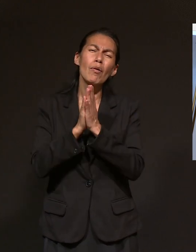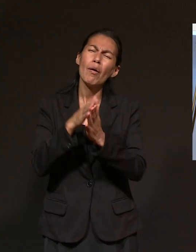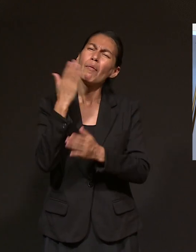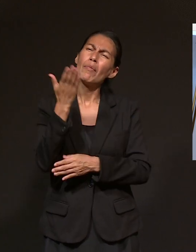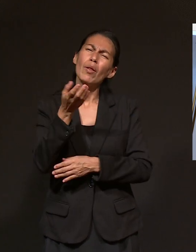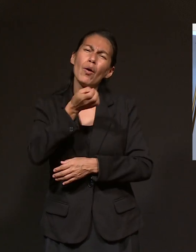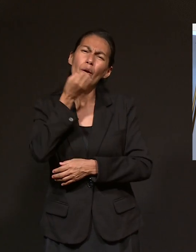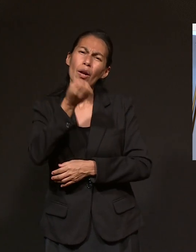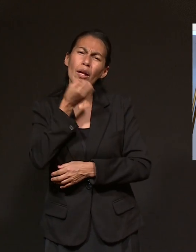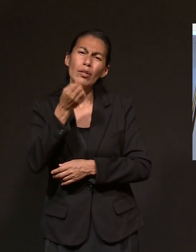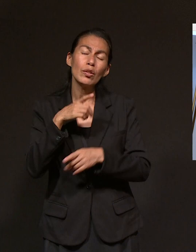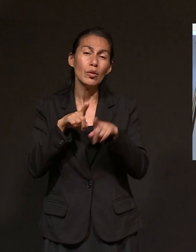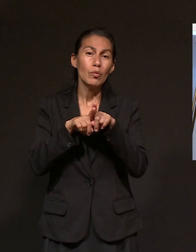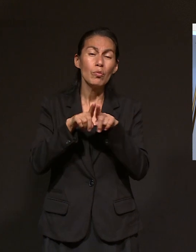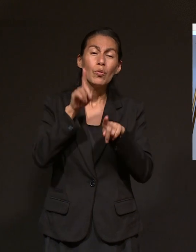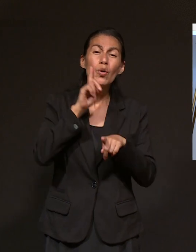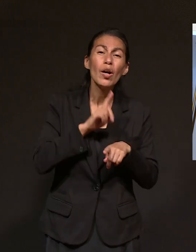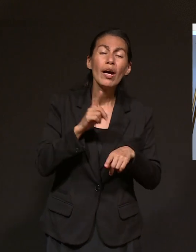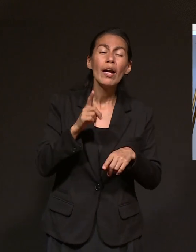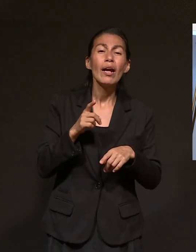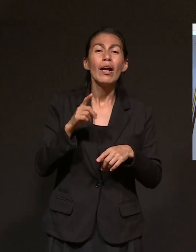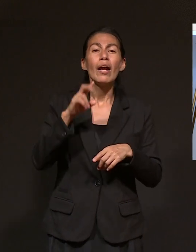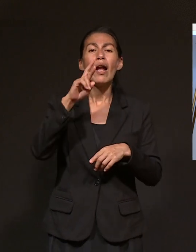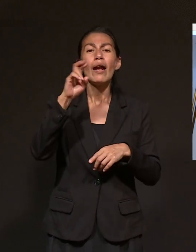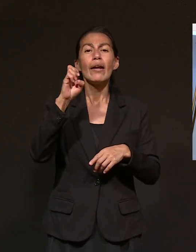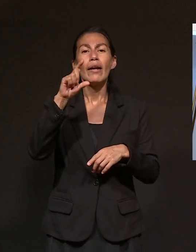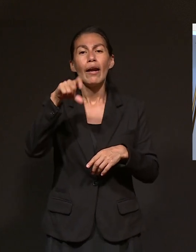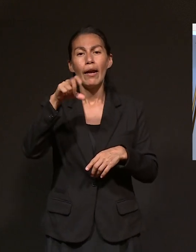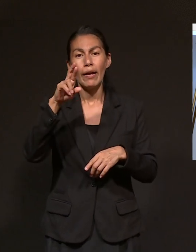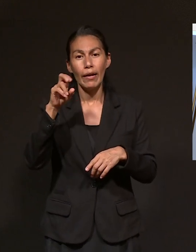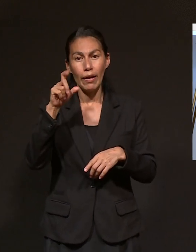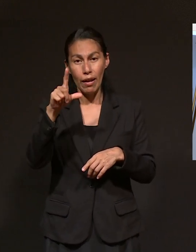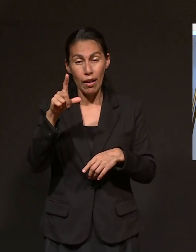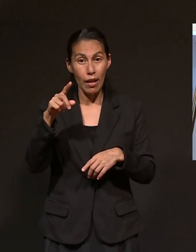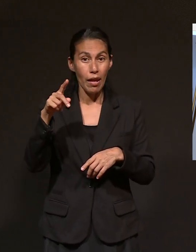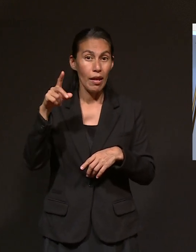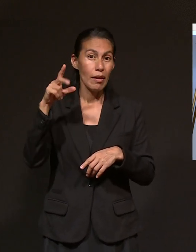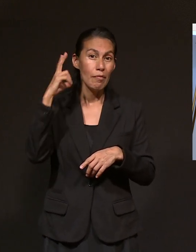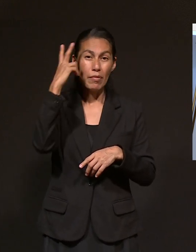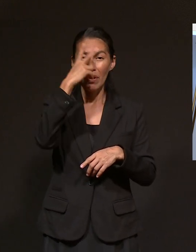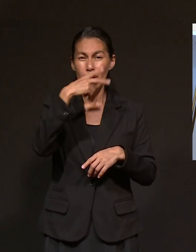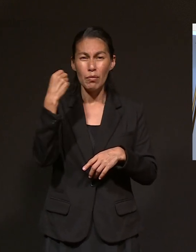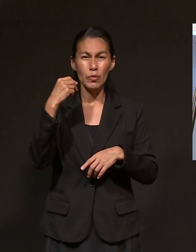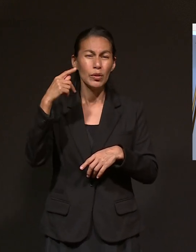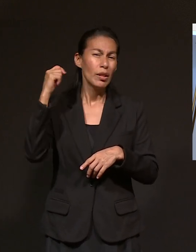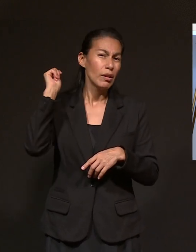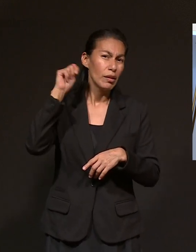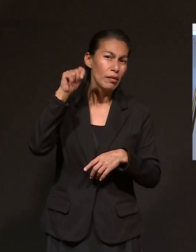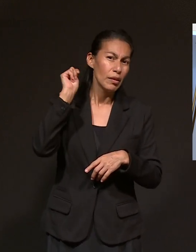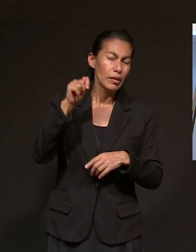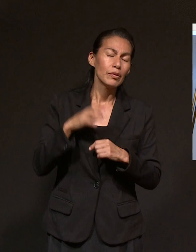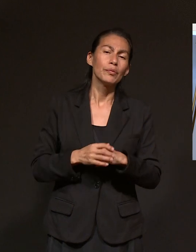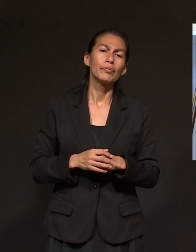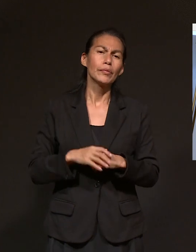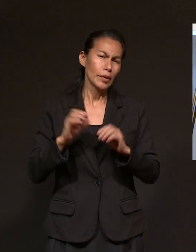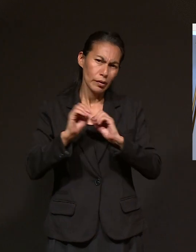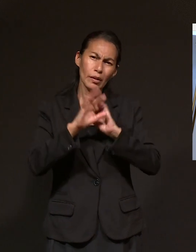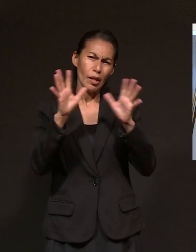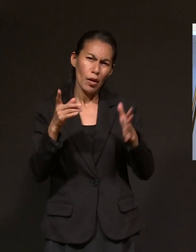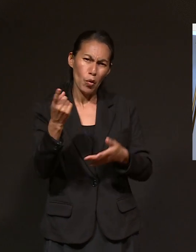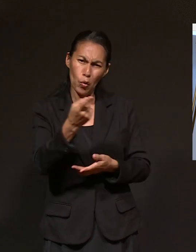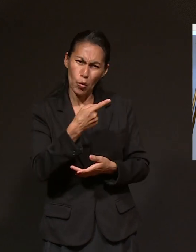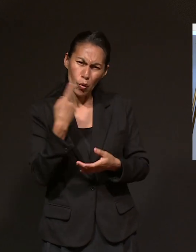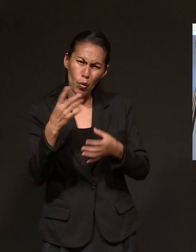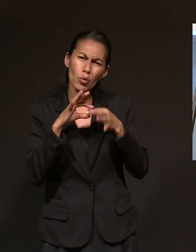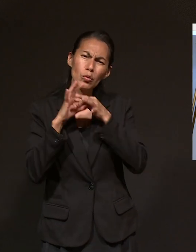noches Pido oración por la señora Raquel Que está muy enferma Desde Villahermosa, Tabasco Blanca Nos unimos en